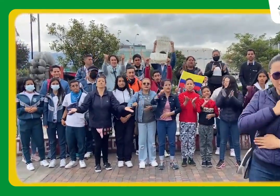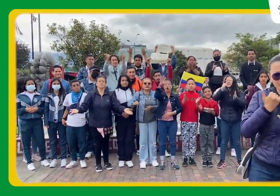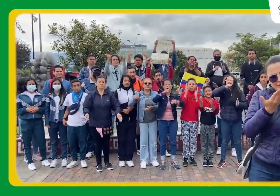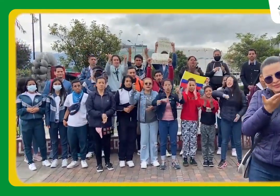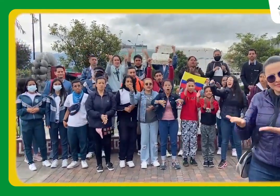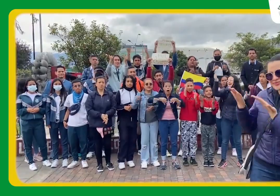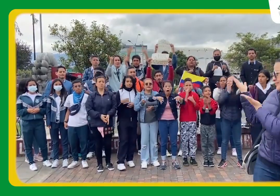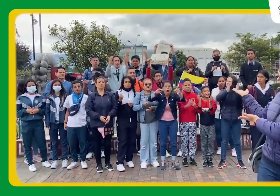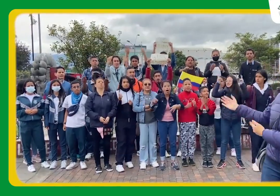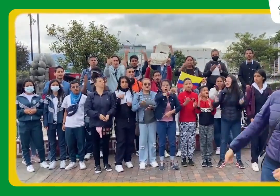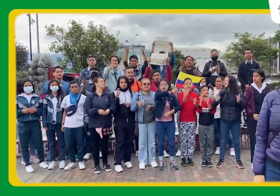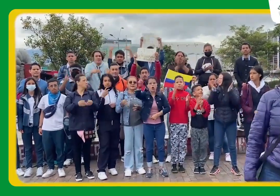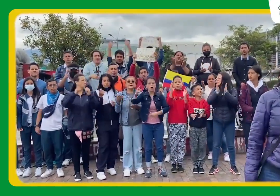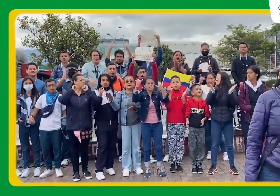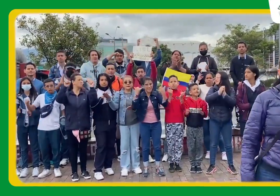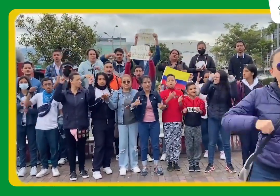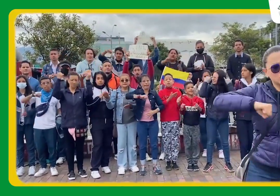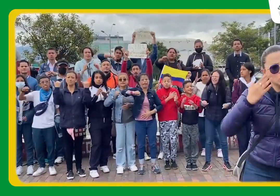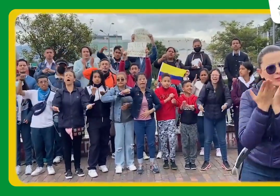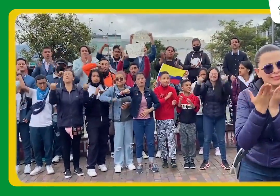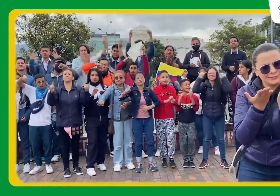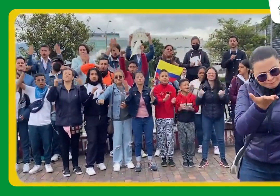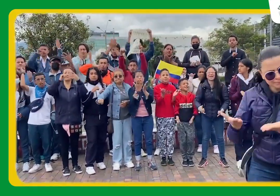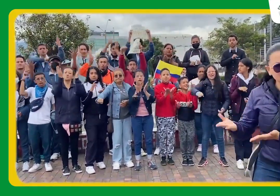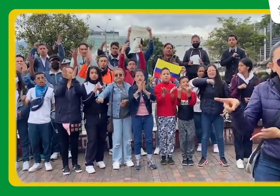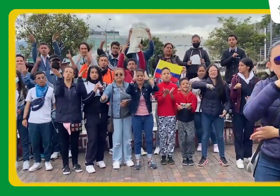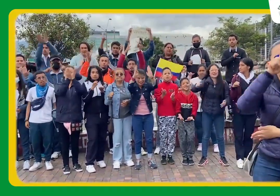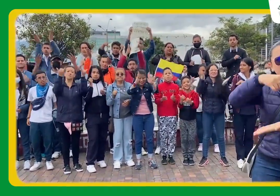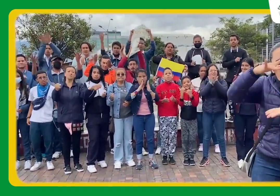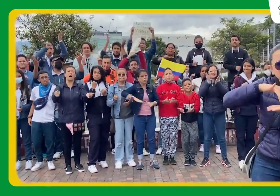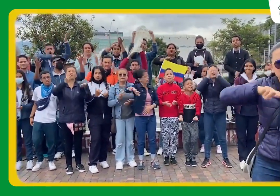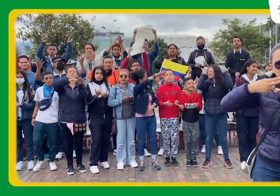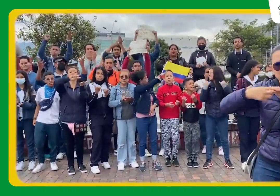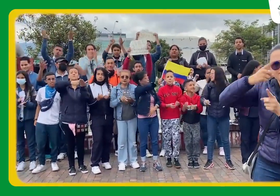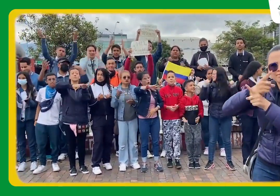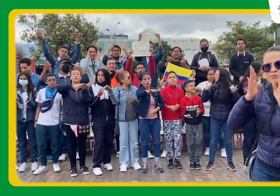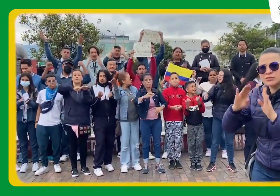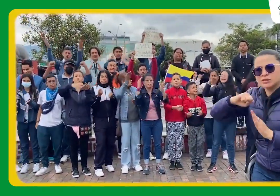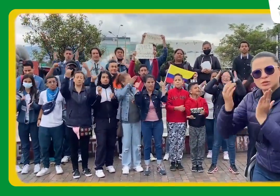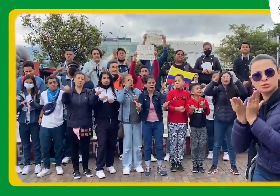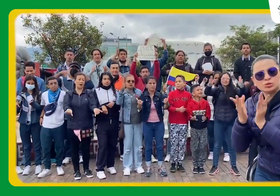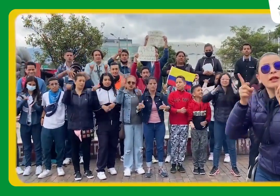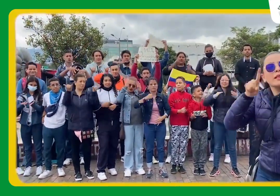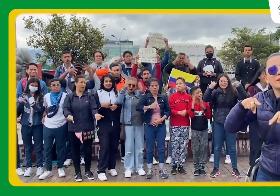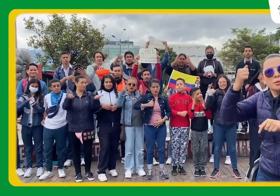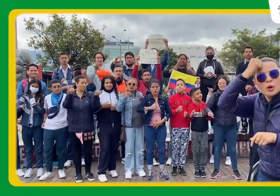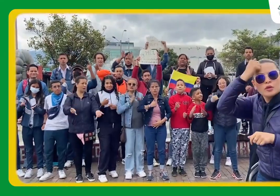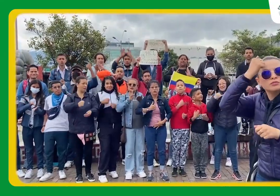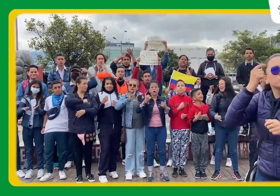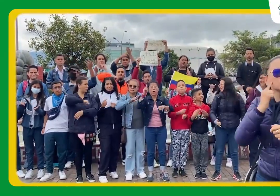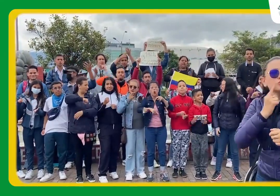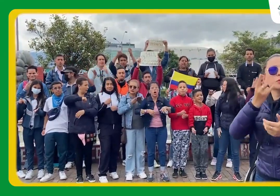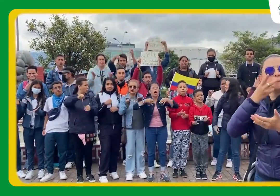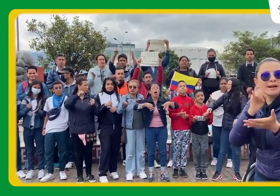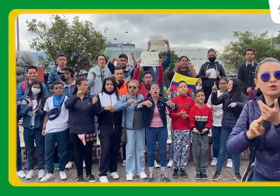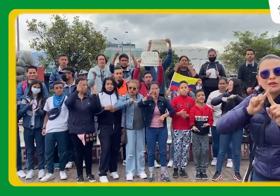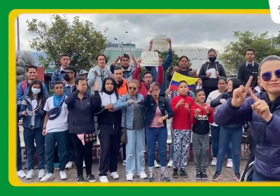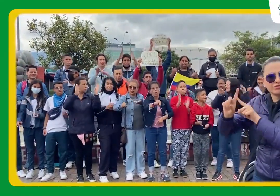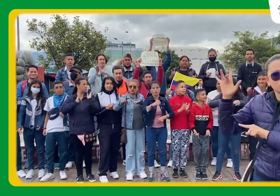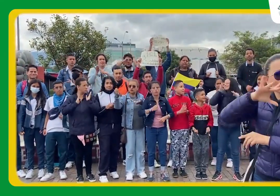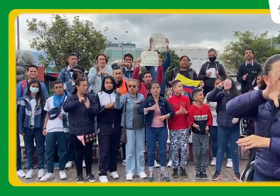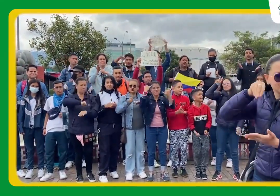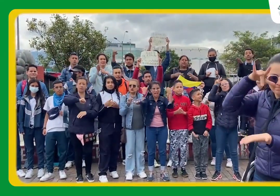1421. Se tiene que cumplir inmediatamente. Por favor, atiendan nuestra solicitud. Para el goce efectivo del derecho a la educación necesitamos contar con intérpretes,